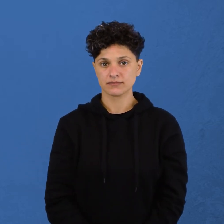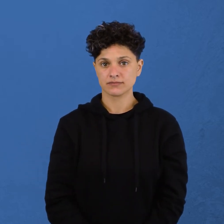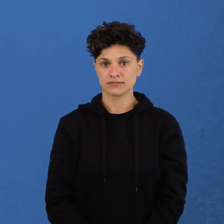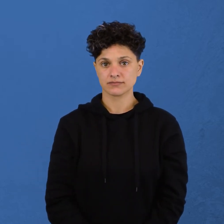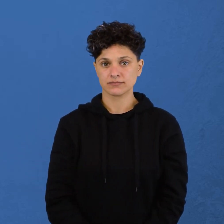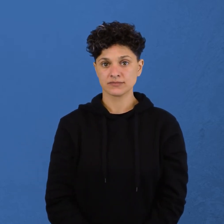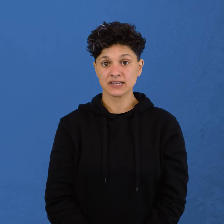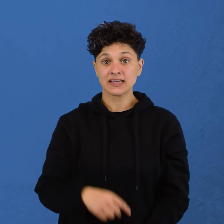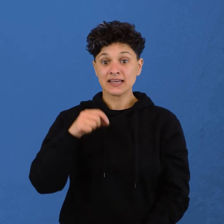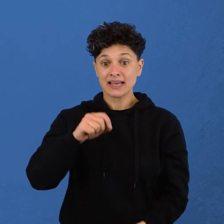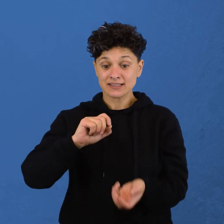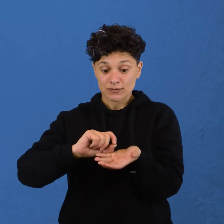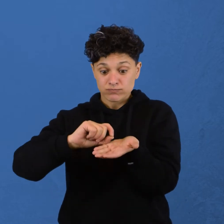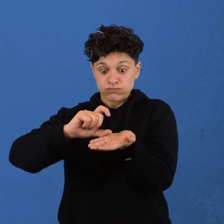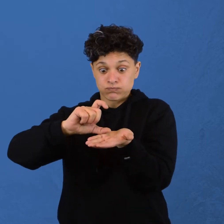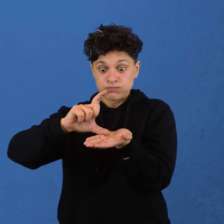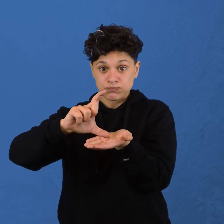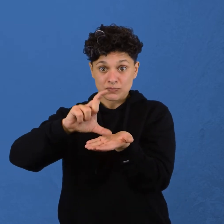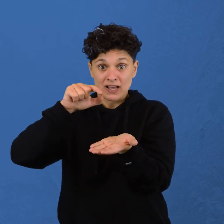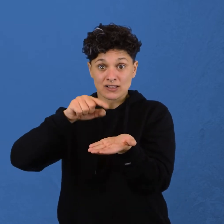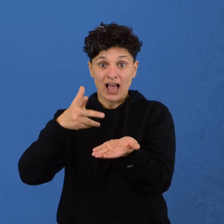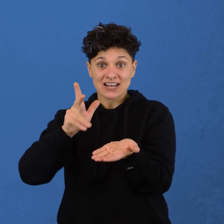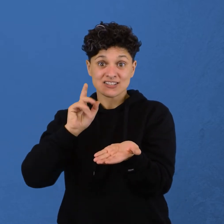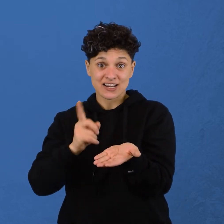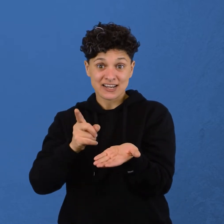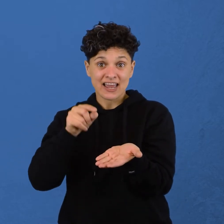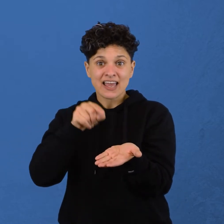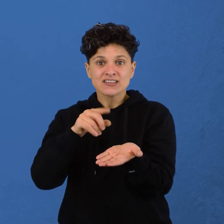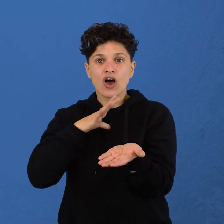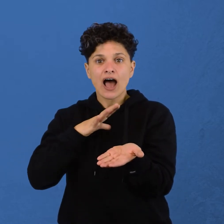La altura de la columna mercurial es una medida de la presión atmosférica.